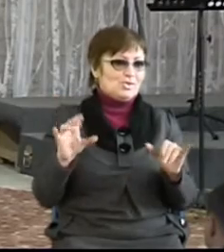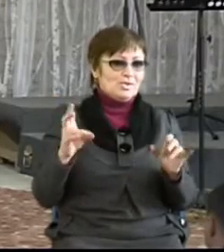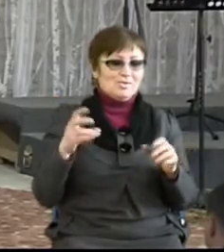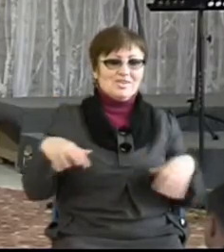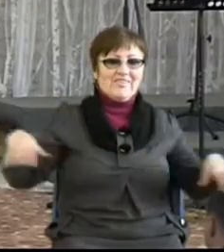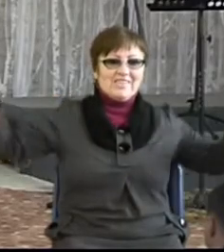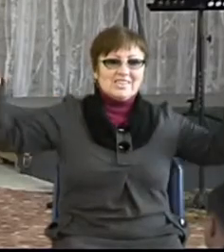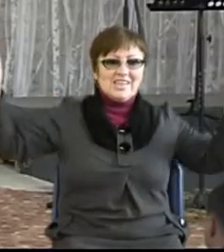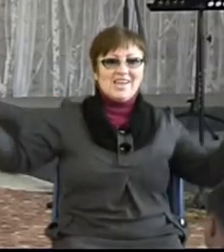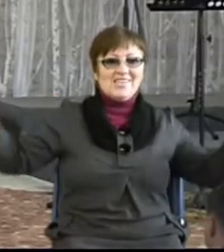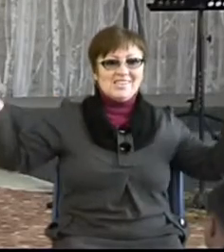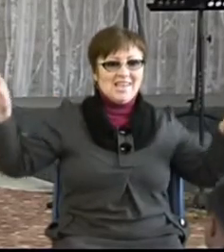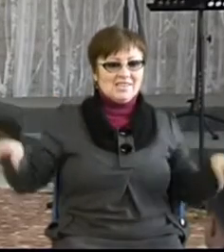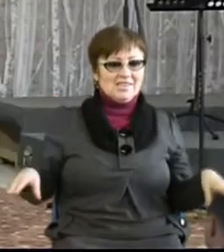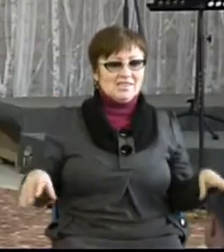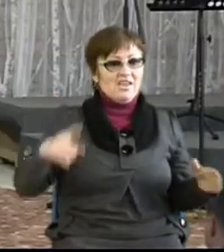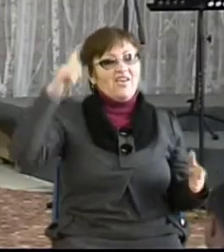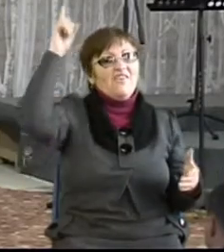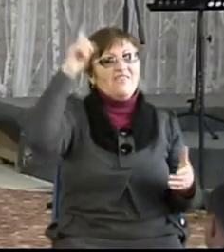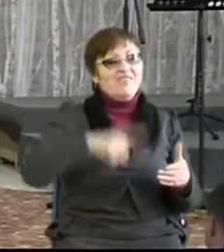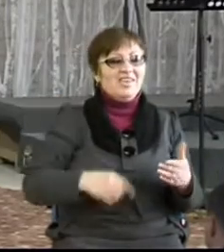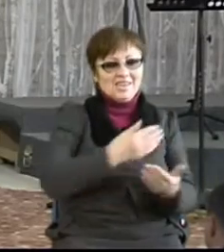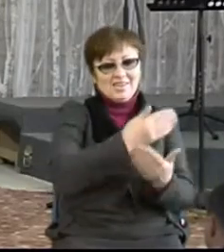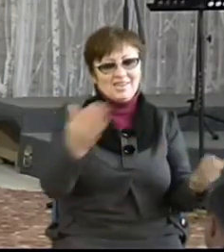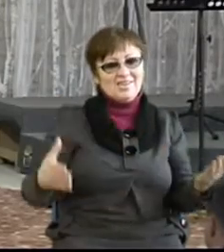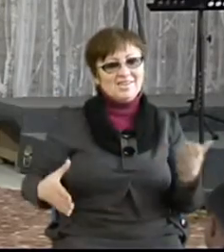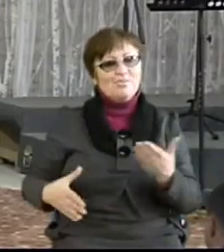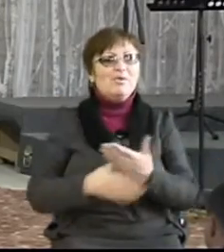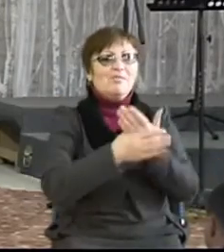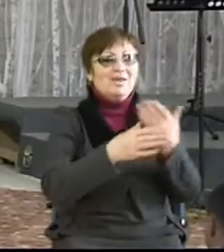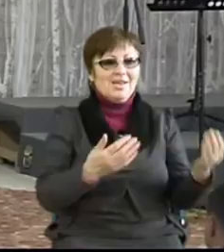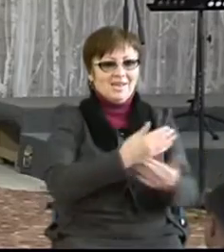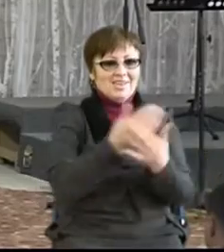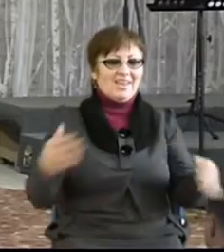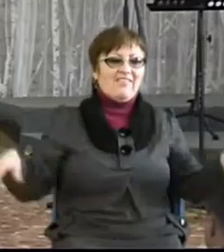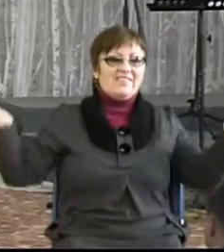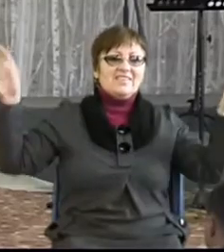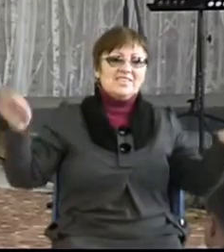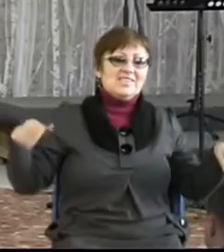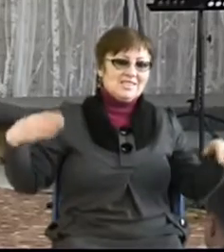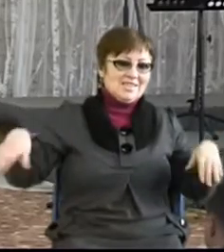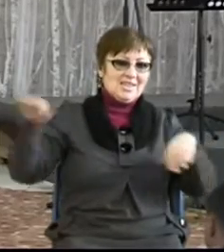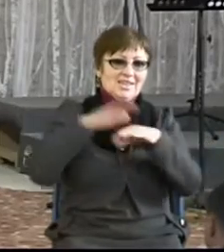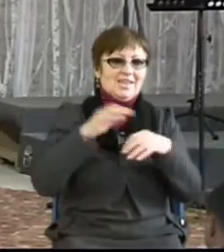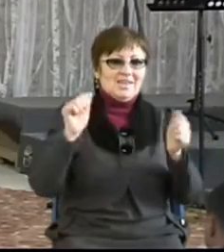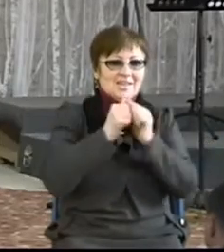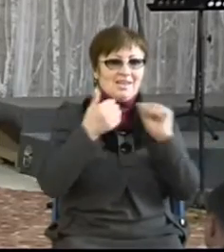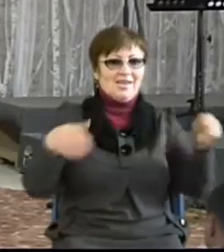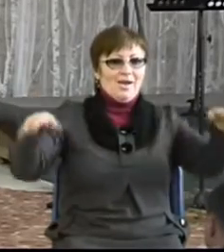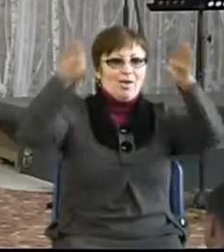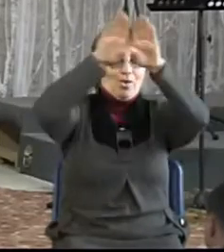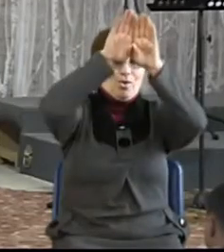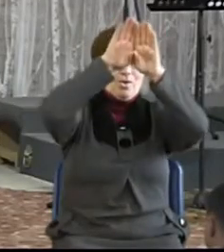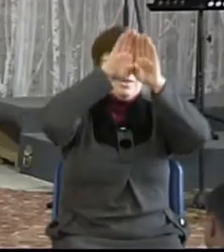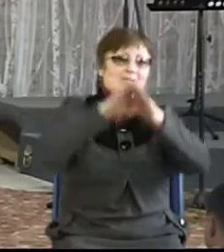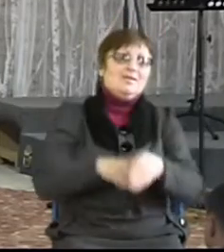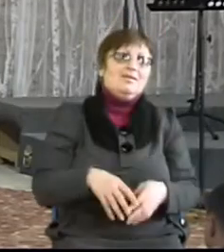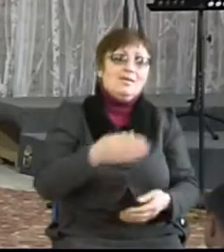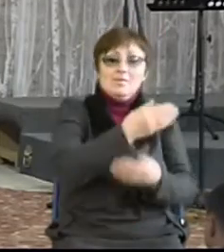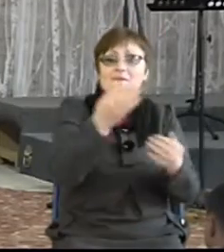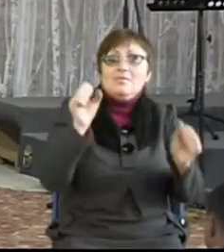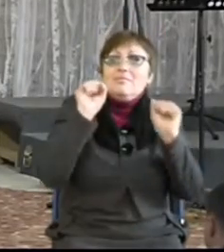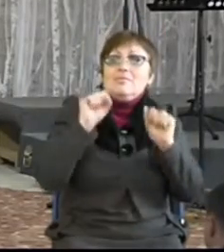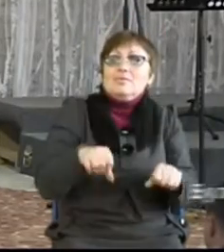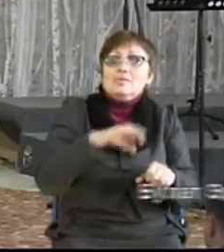Для этого необходимо взлететь. И вот именно вера наша, она помогает нам взлететь над этой горой. Потому что мы многие можем